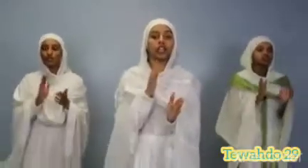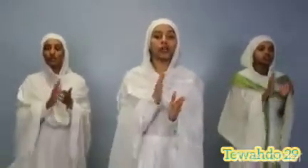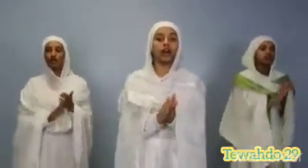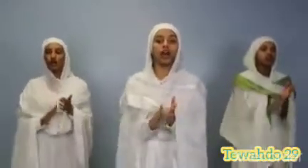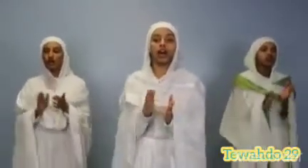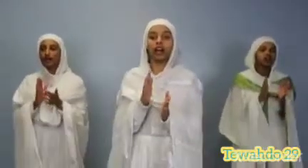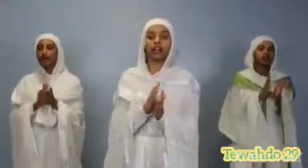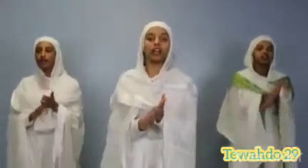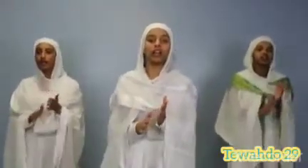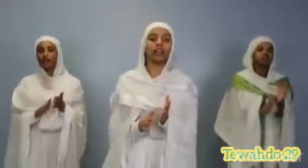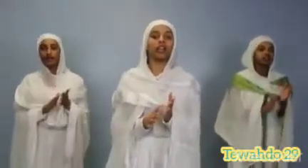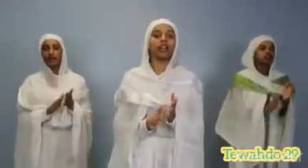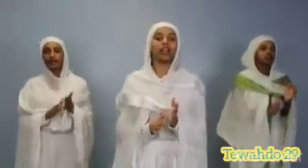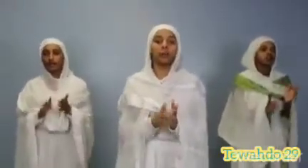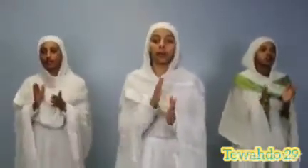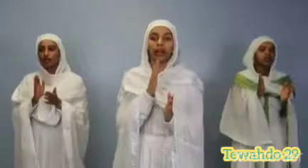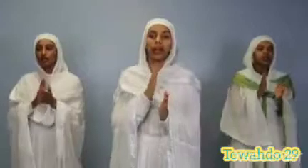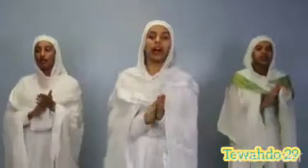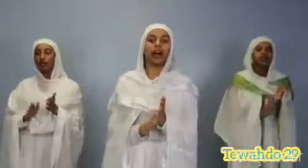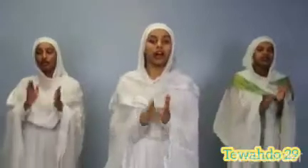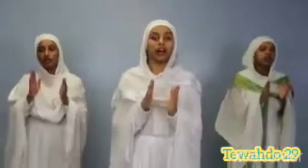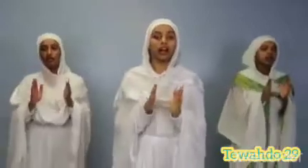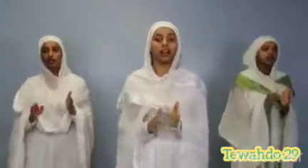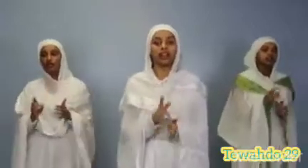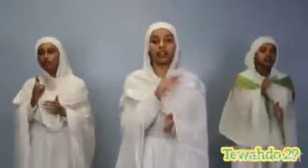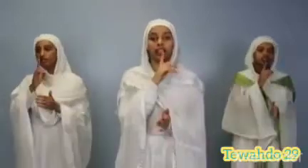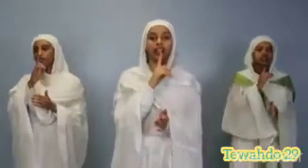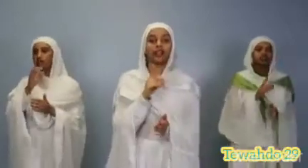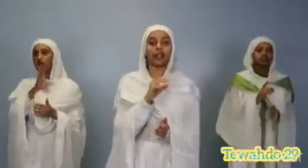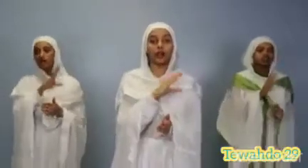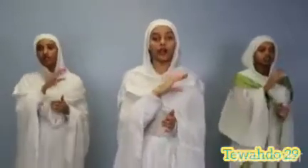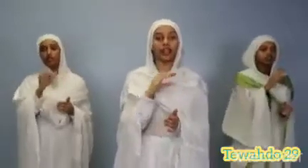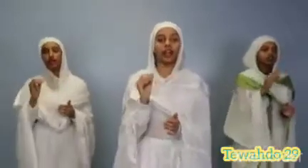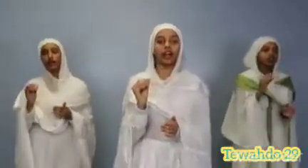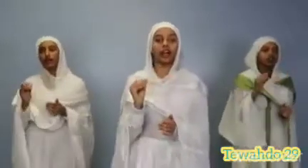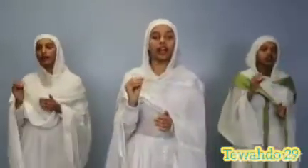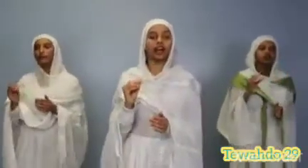ክርስቶስ ይማረን መሐሪ ነውና